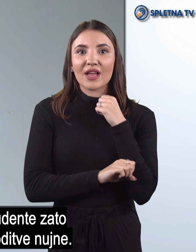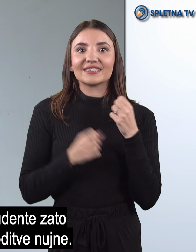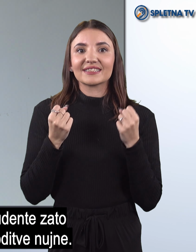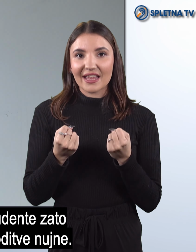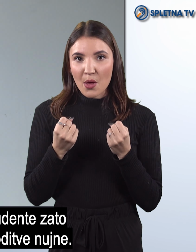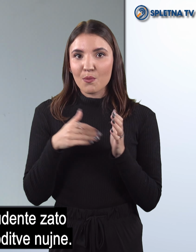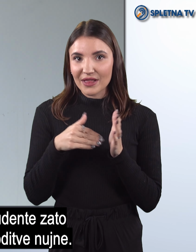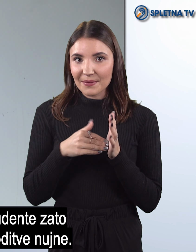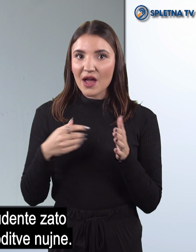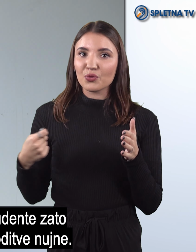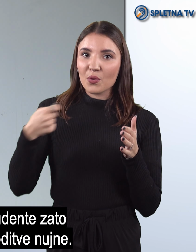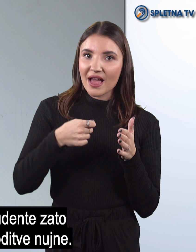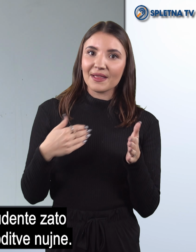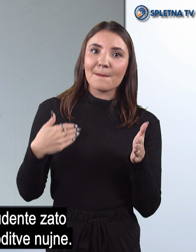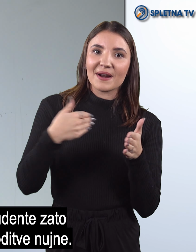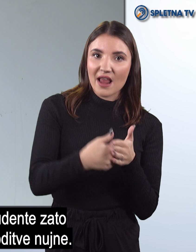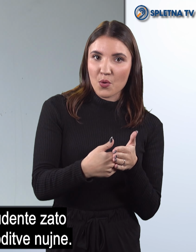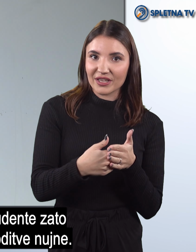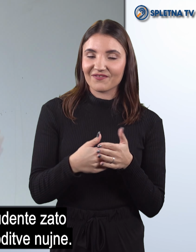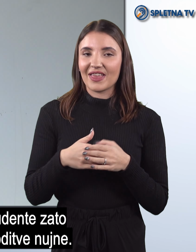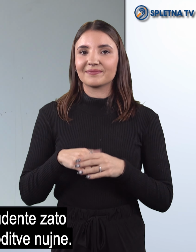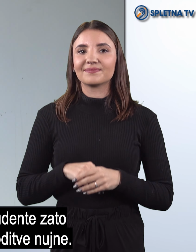zato dodatne prilagoditve.